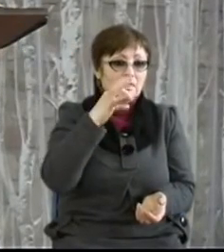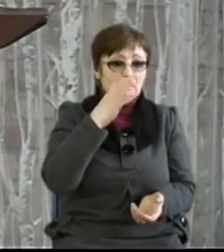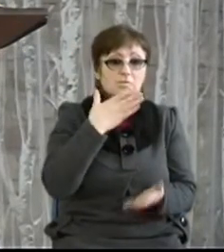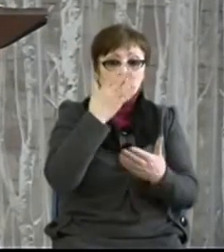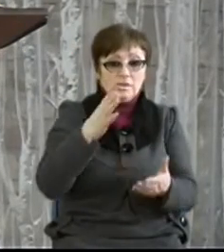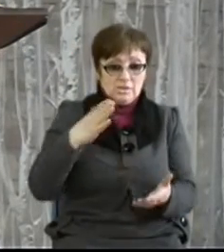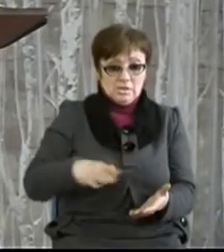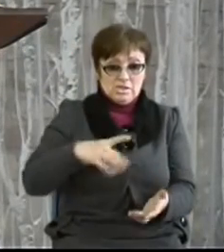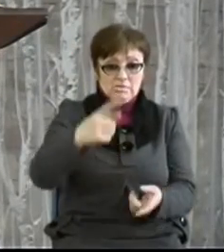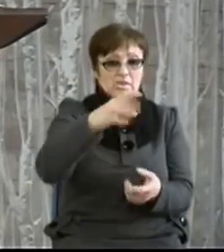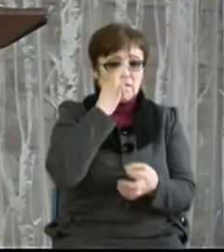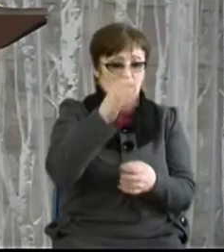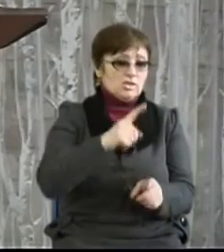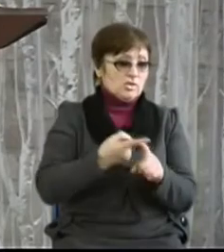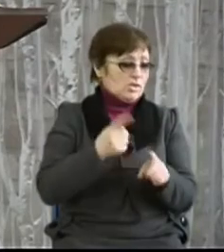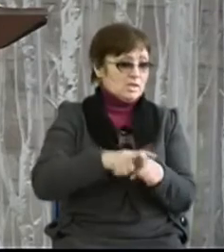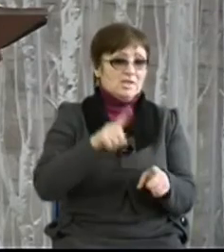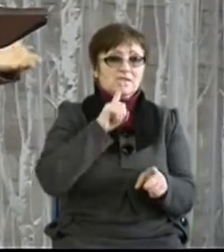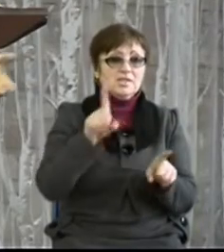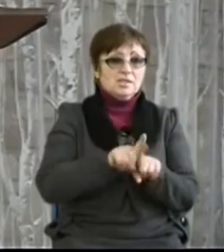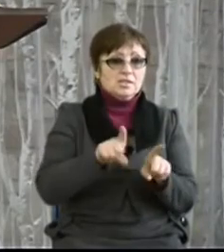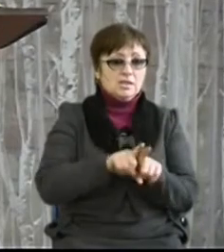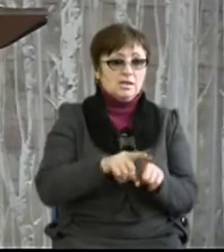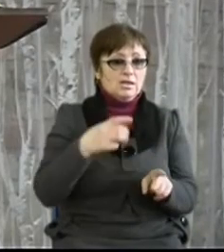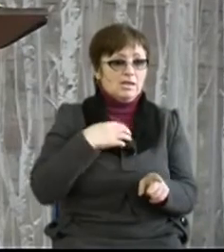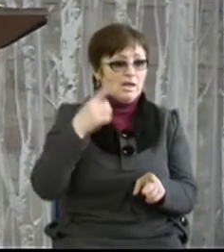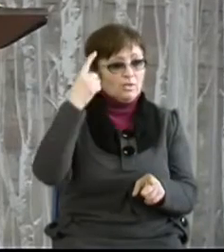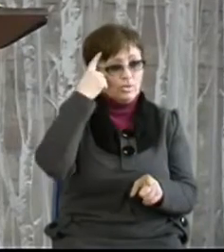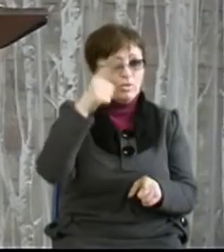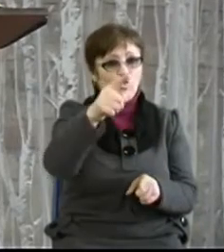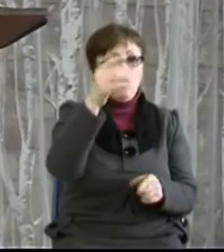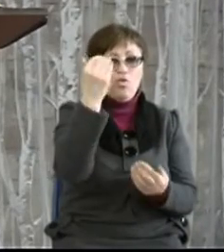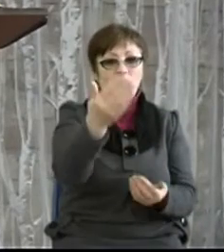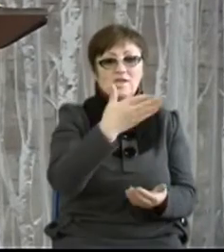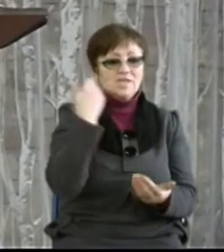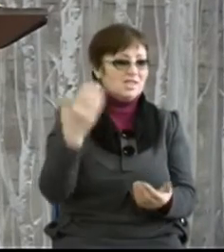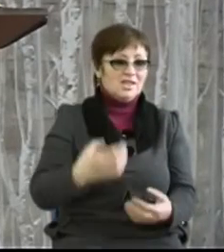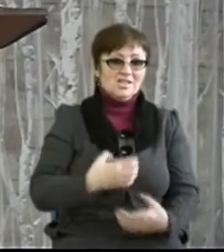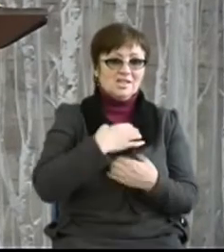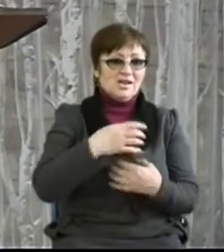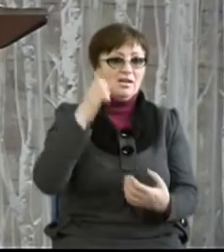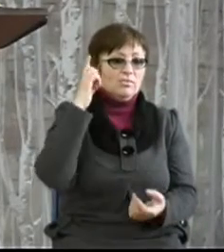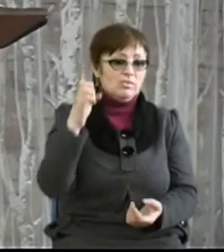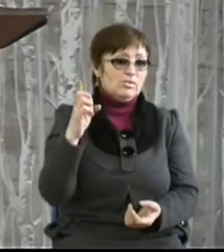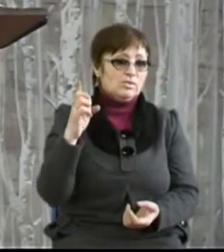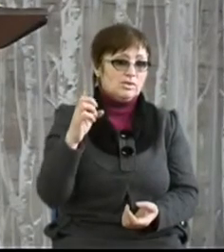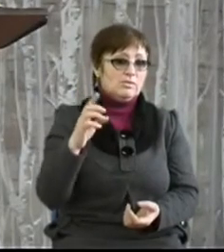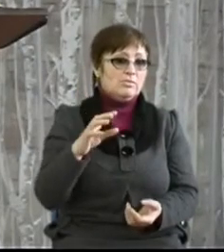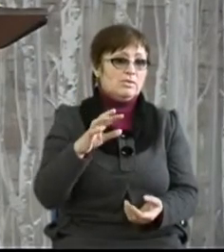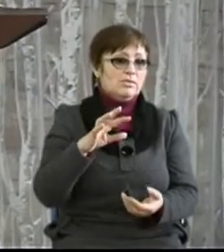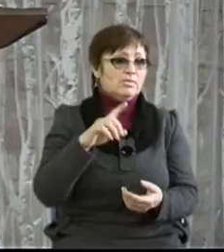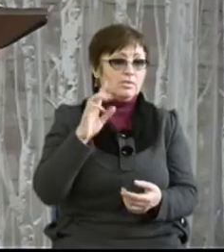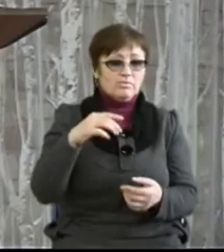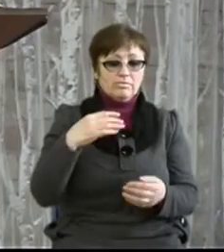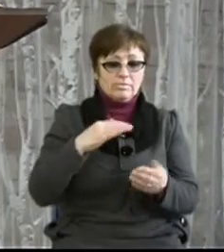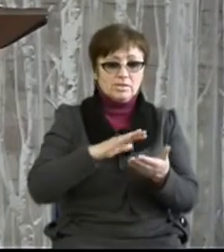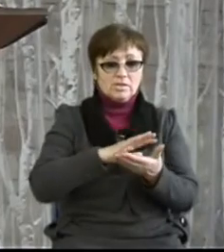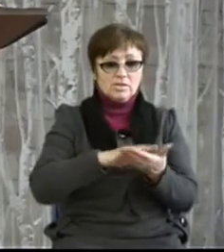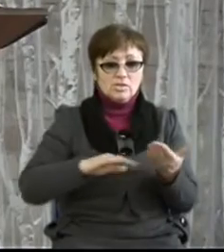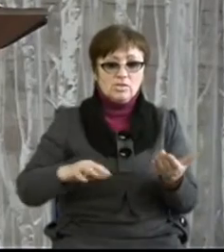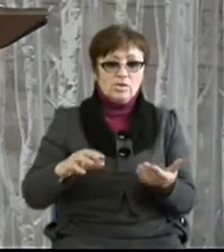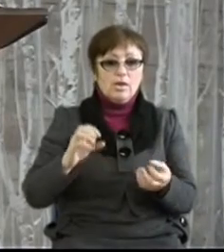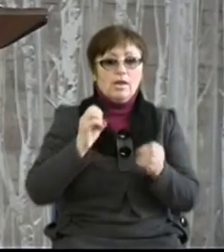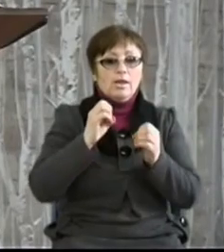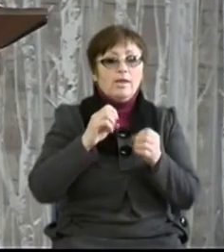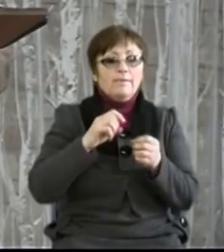твоя. Вот, он говорит, я думал, что здесь нету страха Божьего. И прошло с того времени где-то порядка около 15 лет, когда мы читаем сейчас